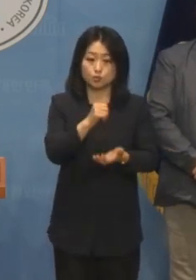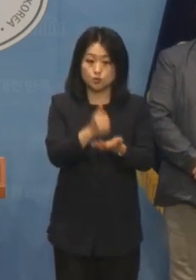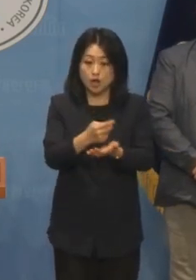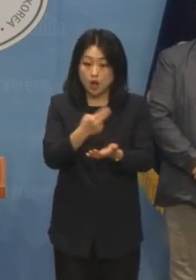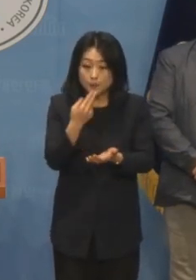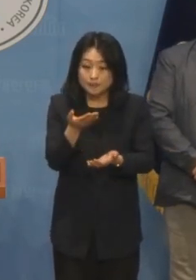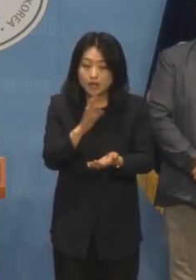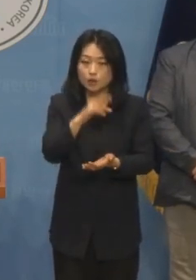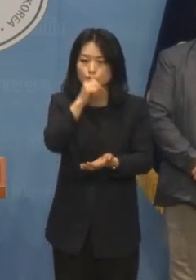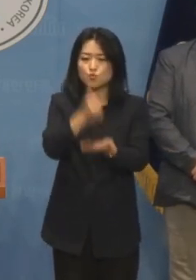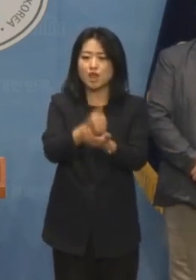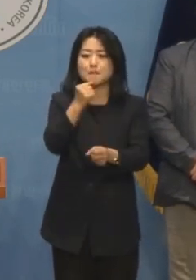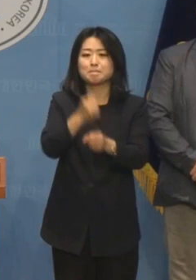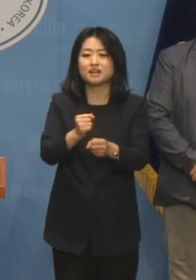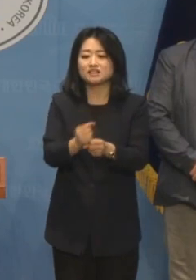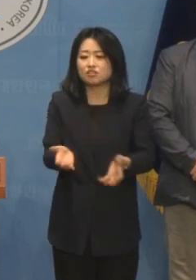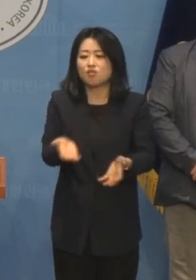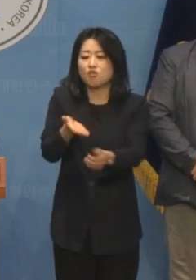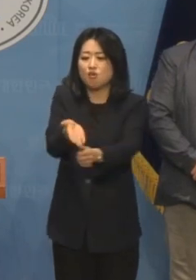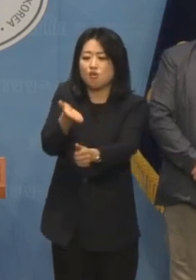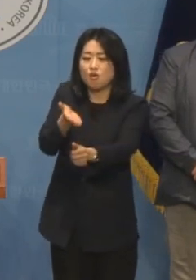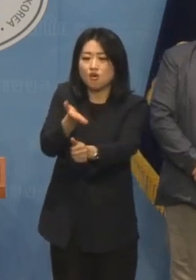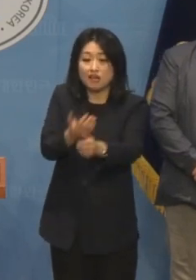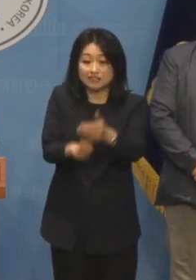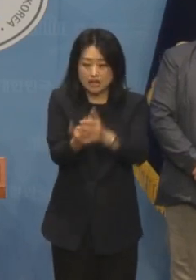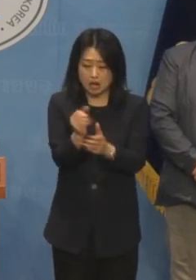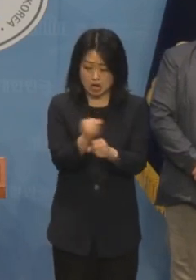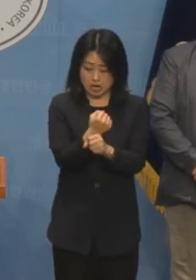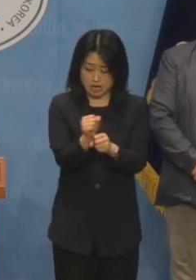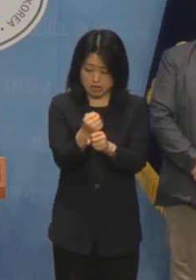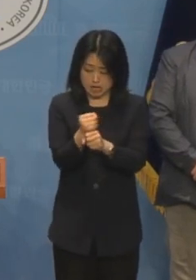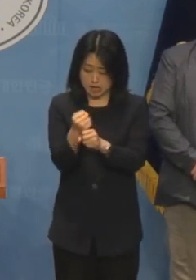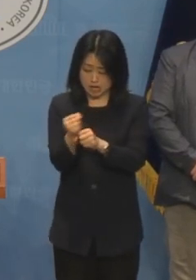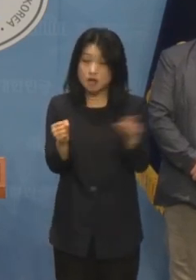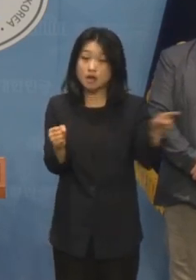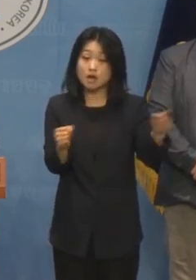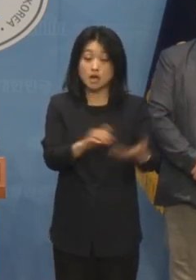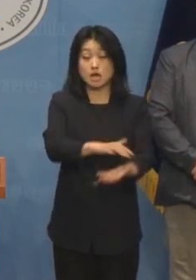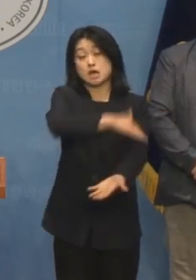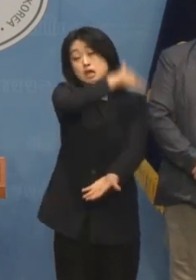만들어지는 겁니다. 이 과정에서 사건 조작이 수시로 발생합니다.